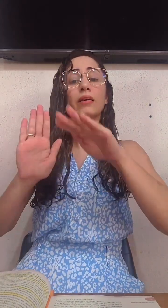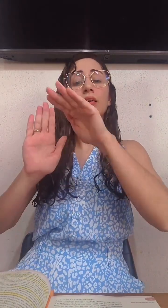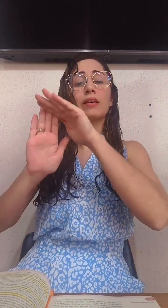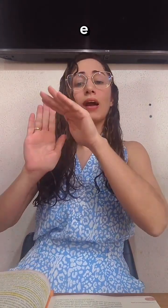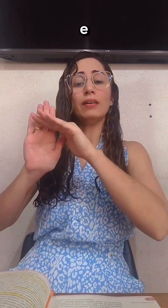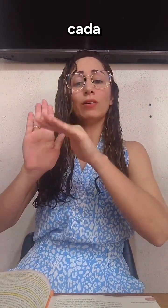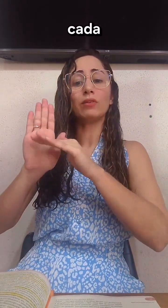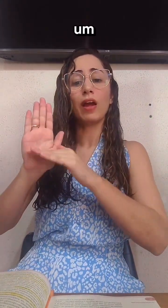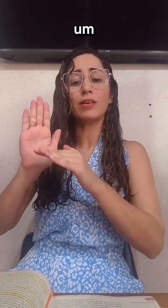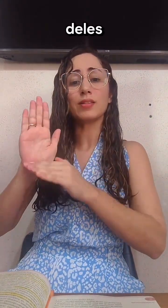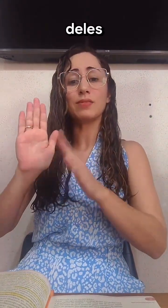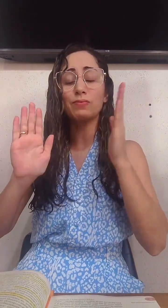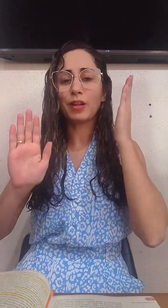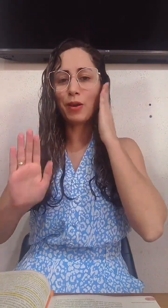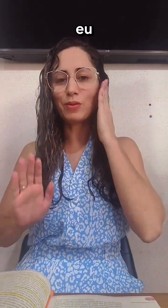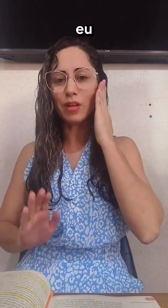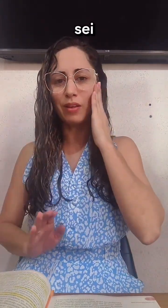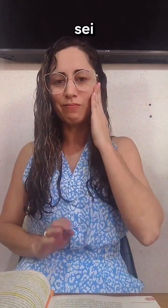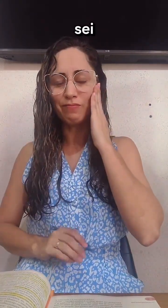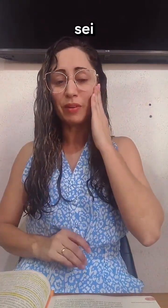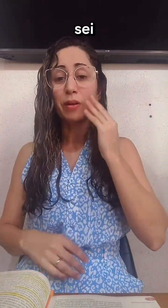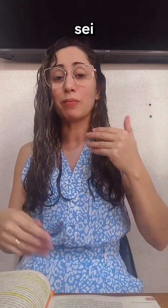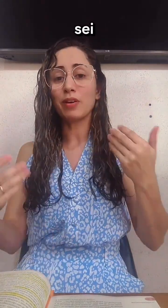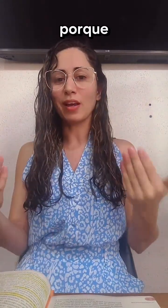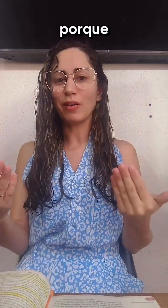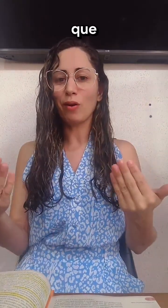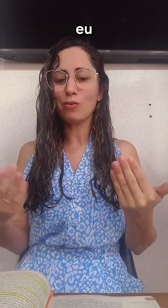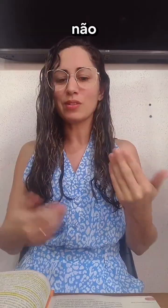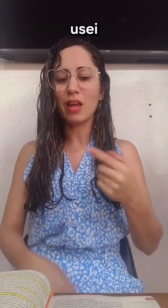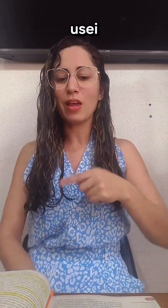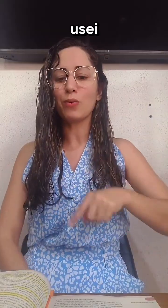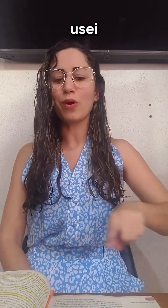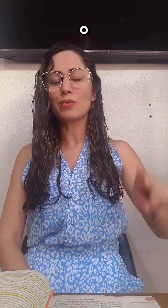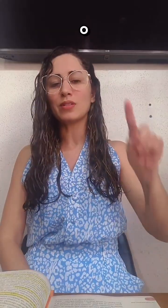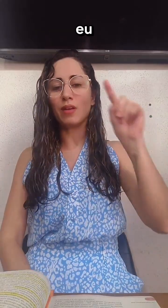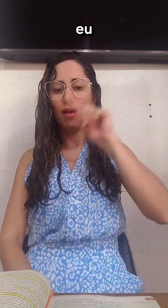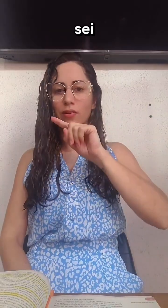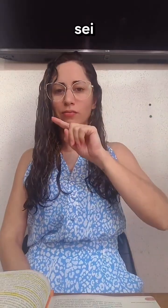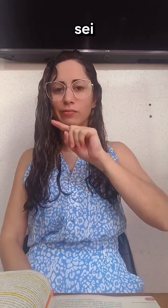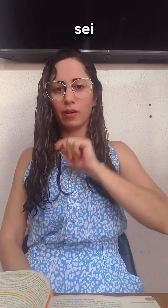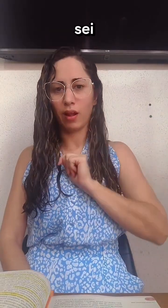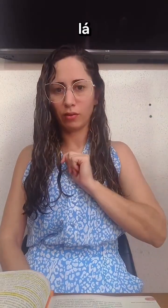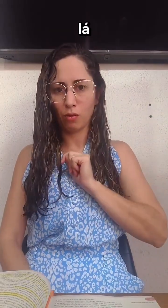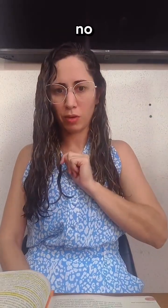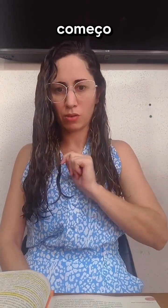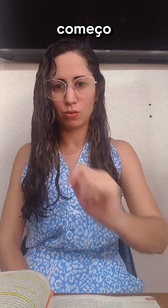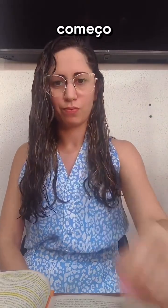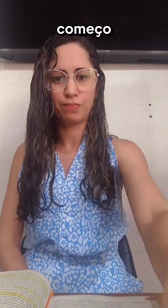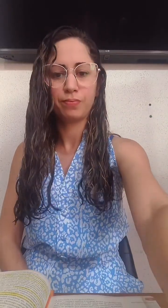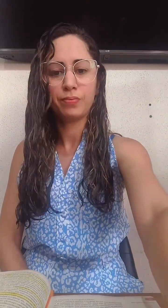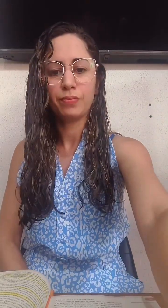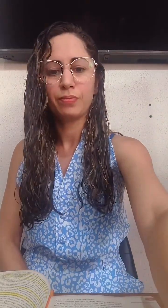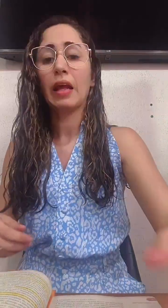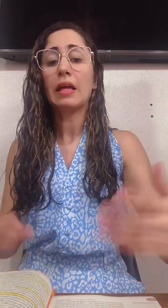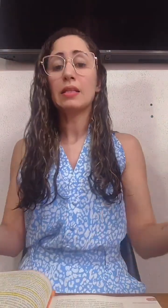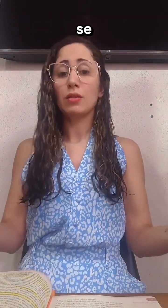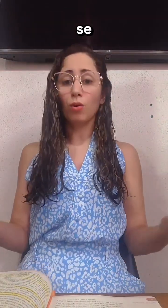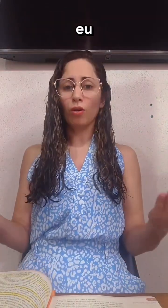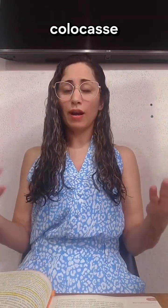E cada um deles, eu sei. Por que que eu não usei o eu sei lá no começo? Se eu